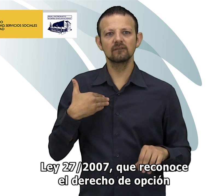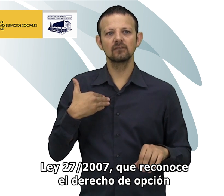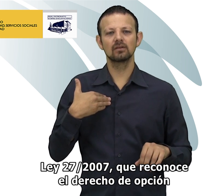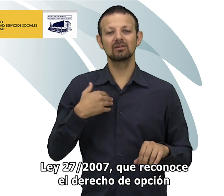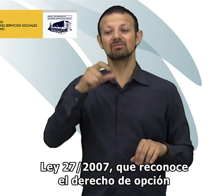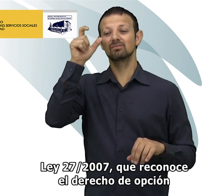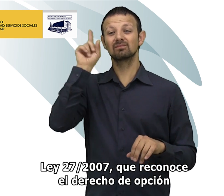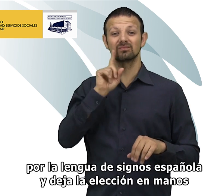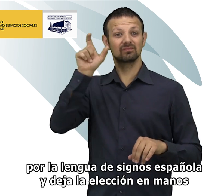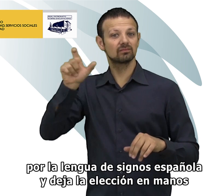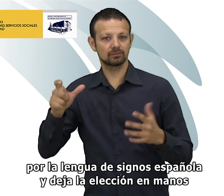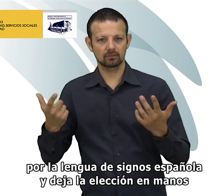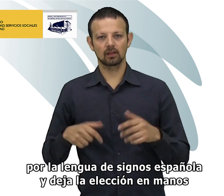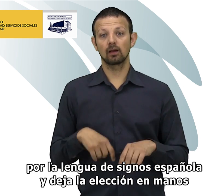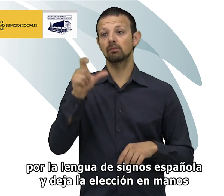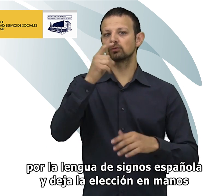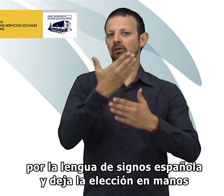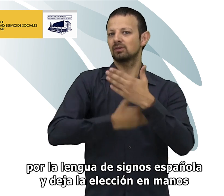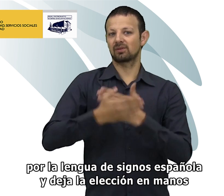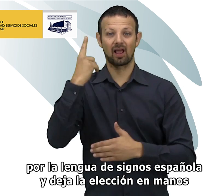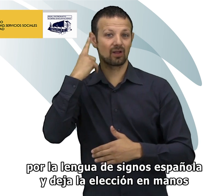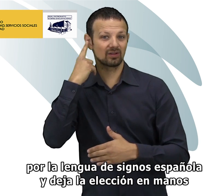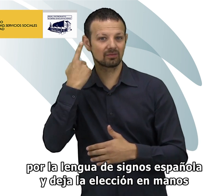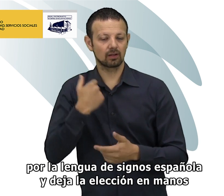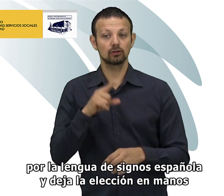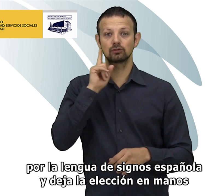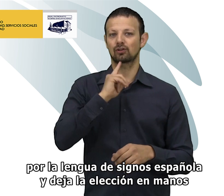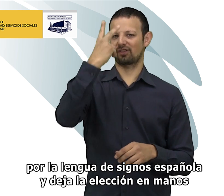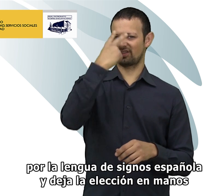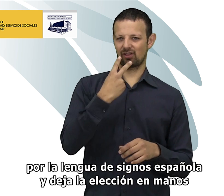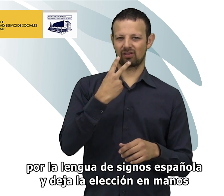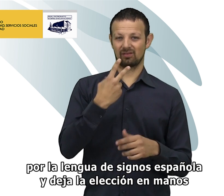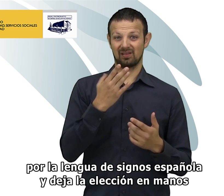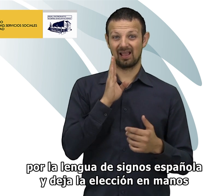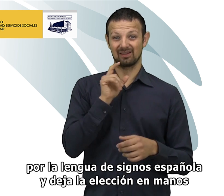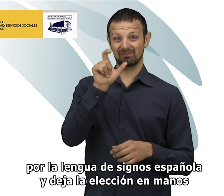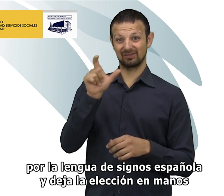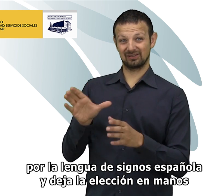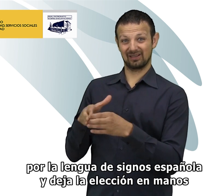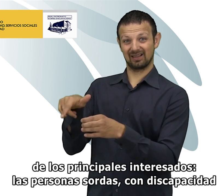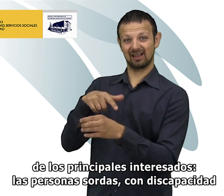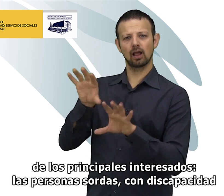interesados, las personas sordas, con discapacidad auditiva y sordociegas, o sus padres o representantes legales.